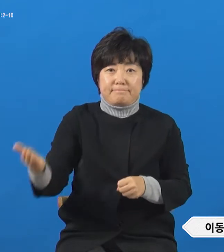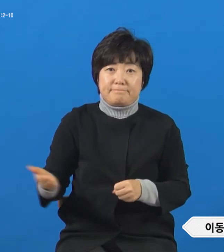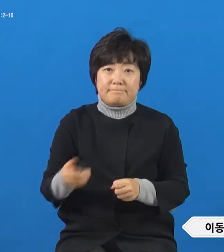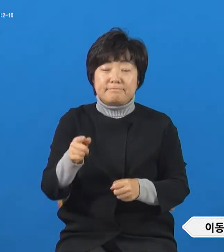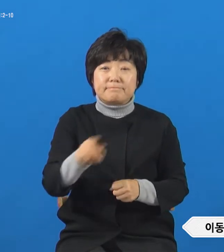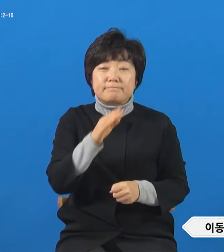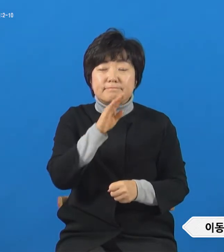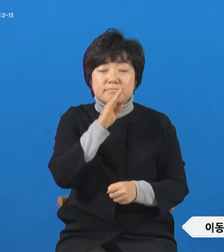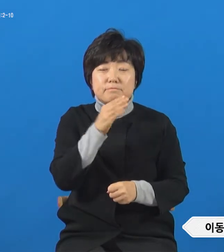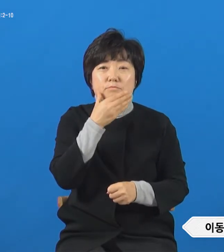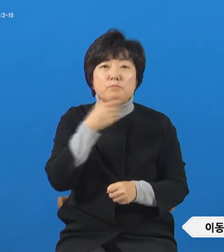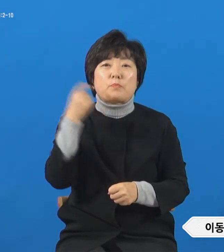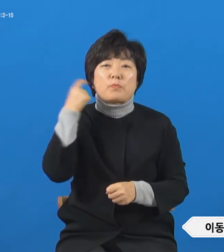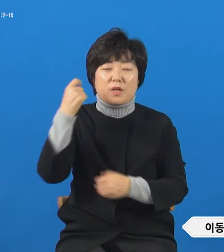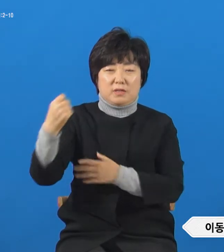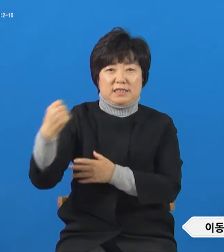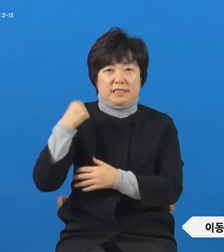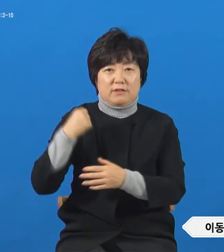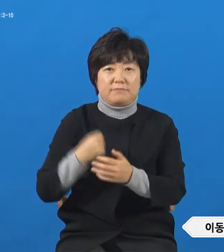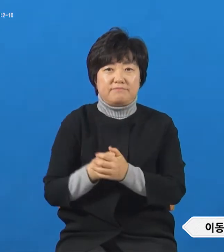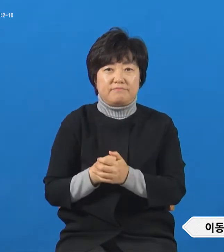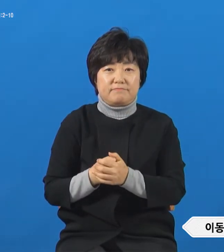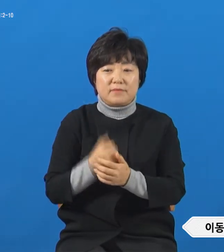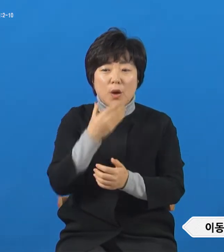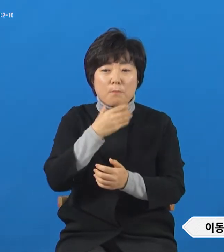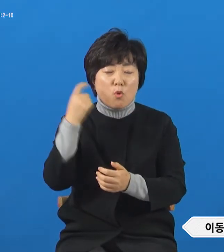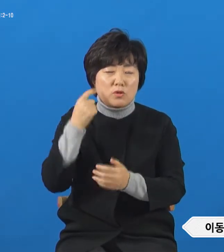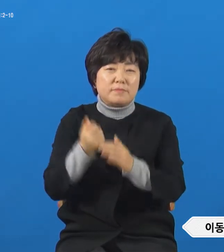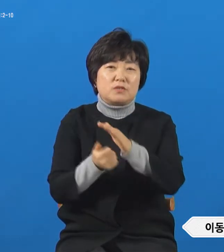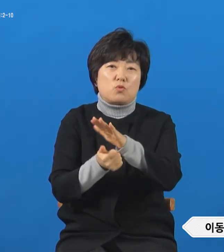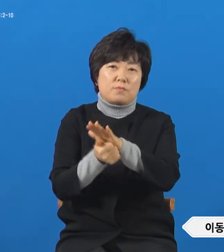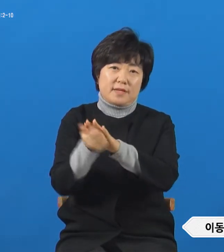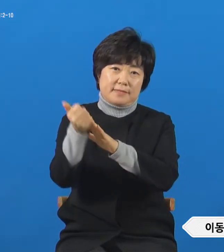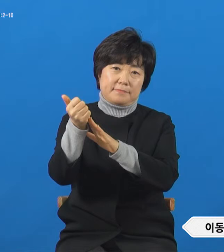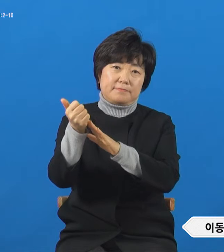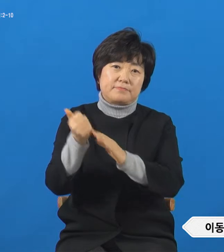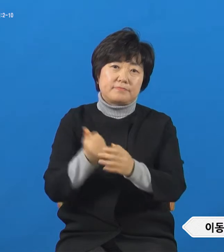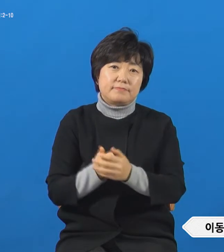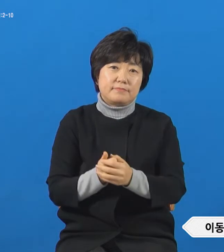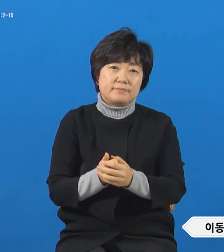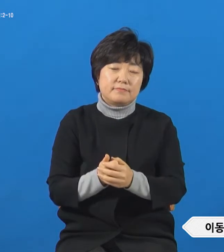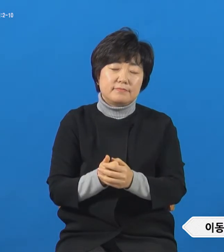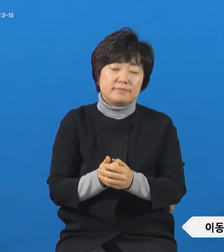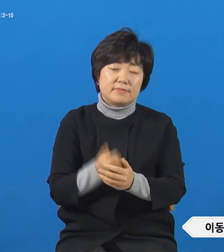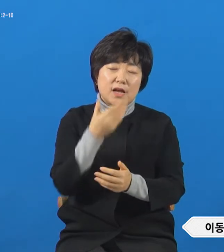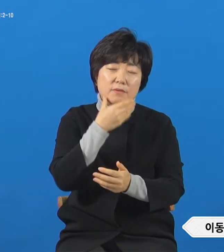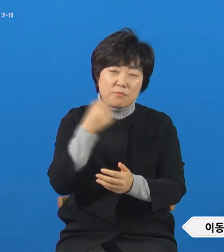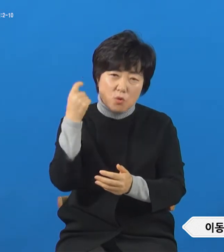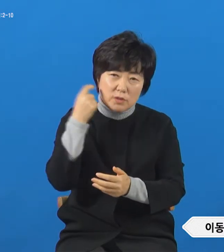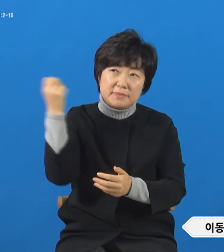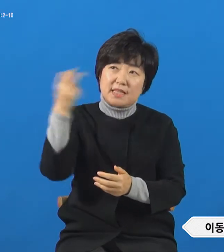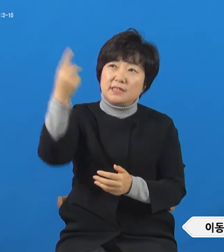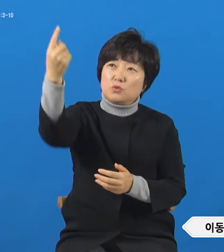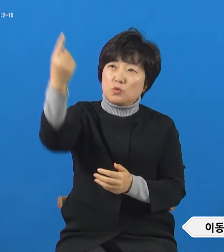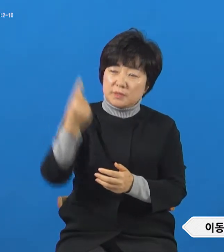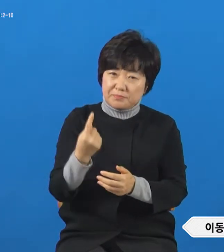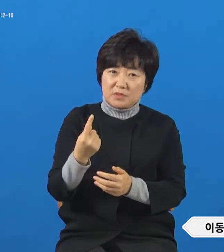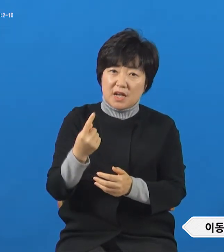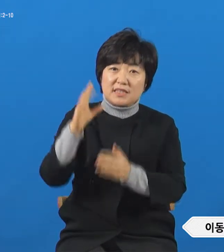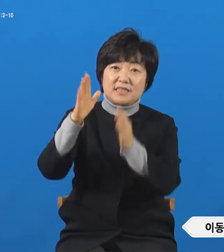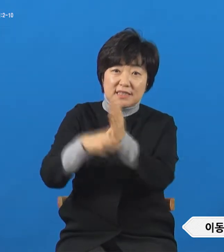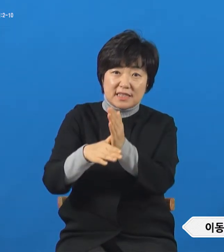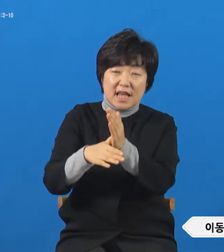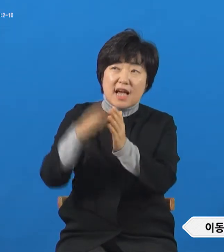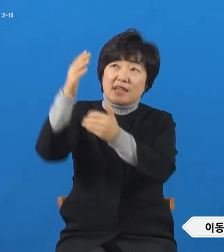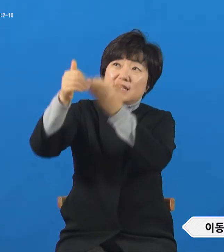사랑하는 여러분, 이것이 복음의 능력인 것입니다. 이것이 바로 복음의 소망인 것입니다. 이것이 바로 주님의 다시